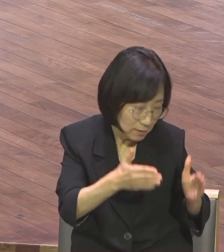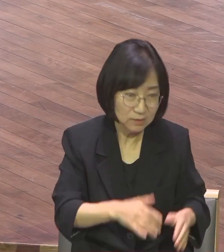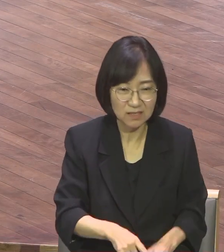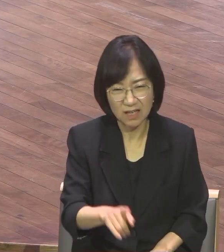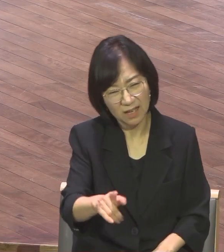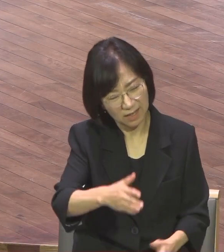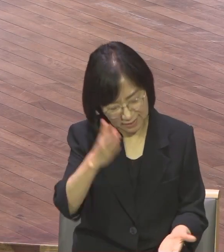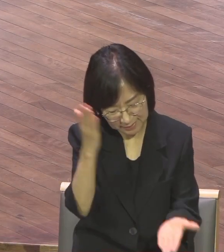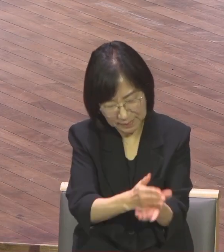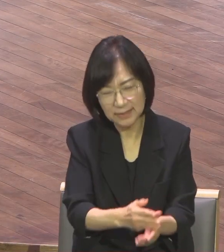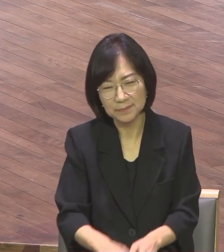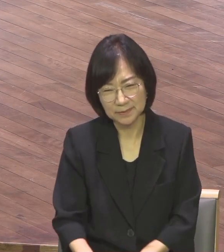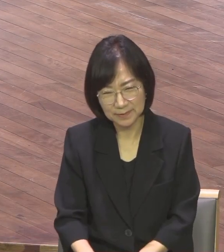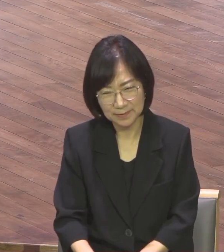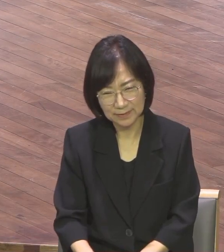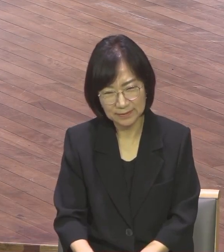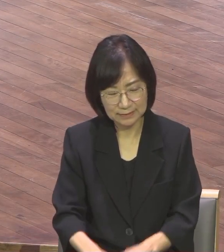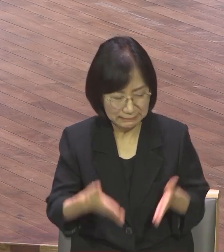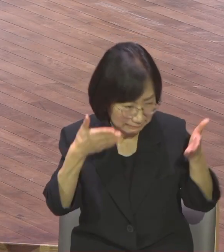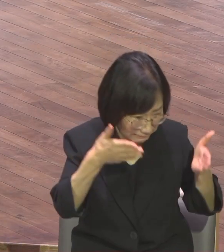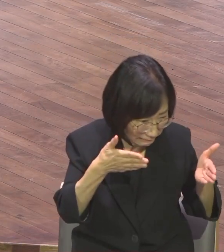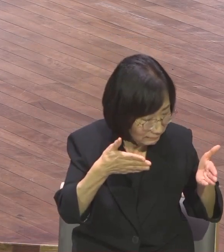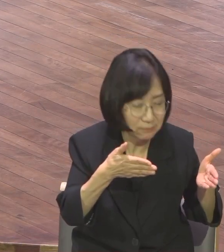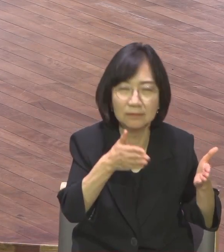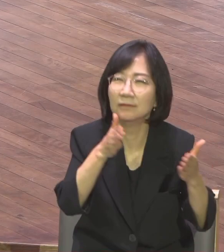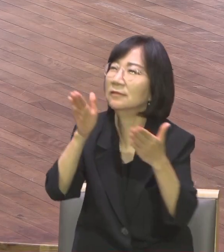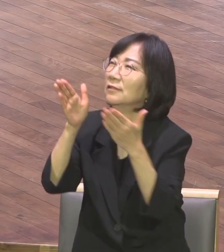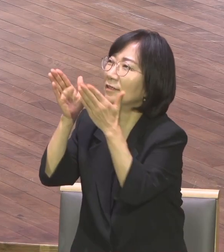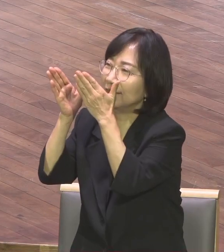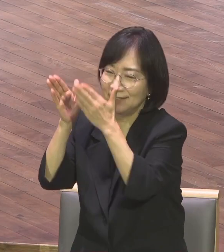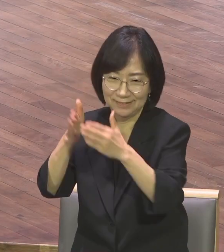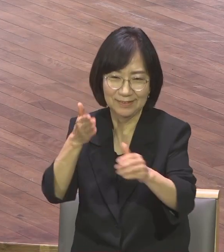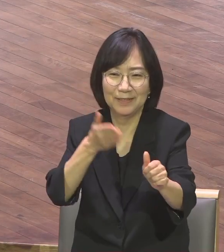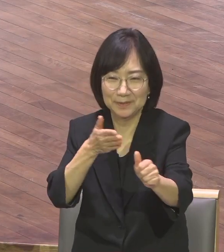내려놓으시기 바랍니다. 내려놔요.